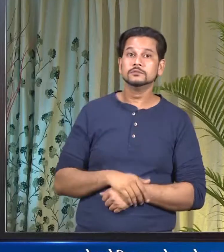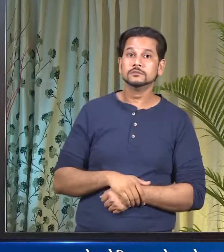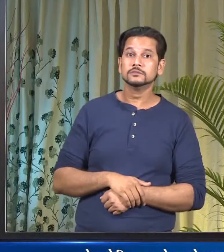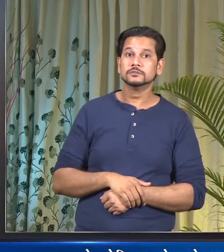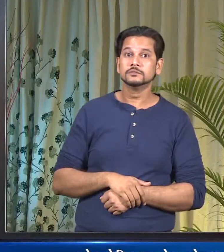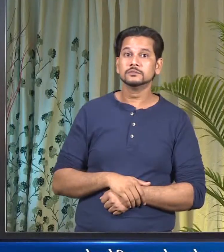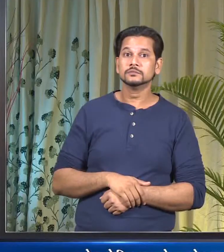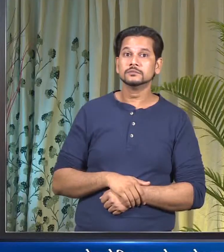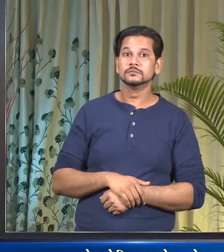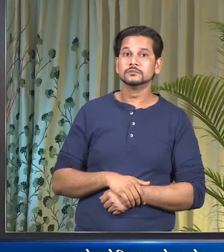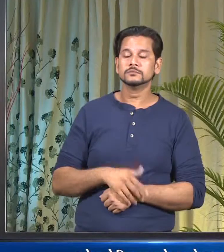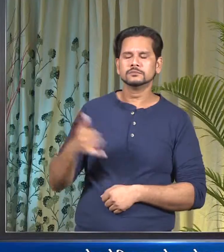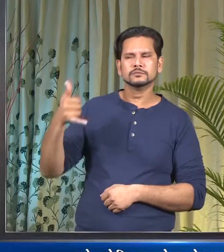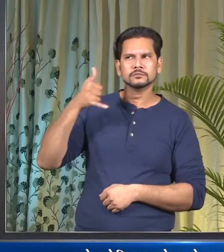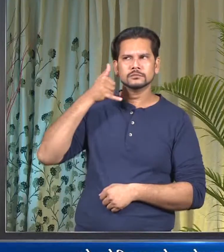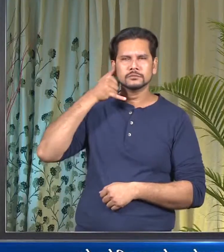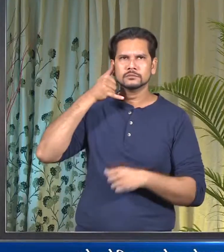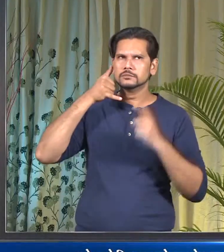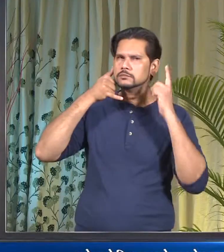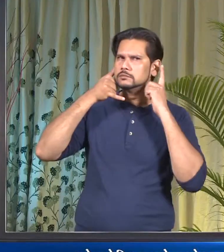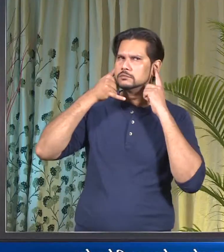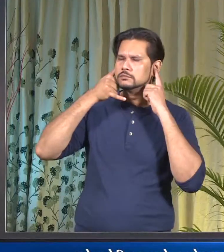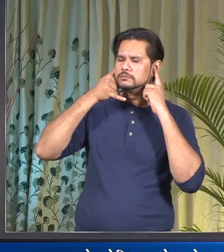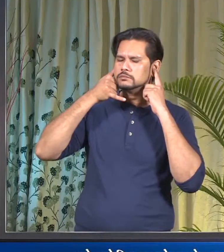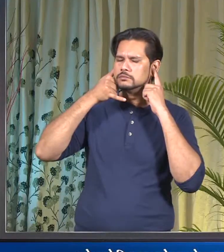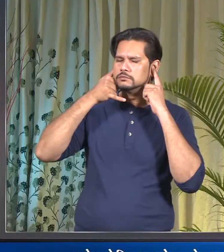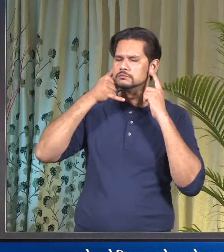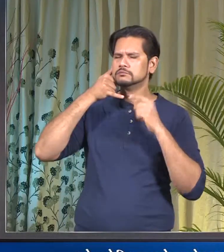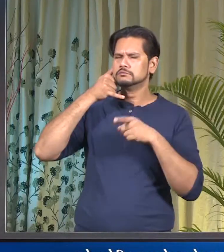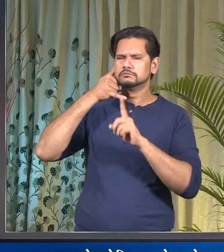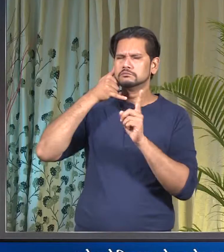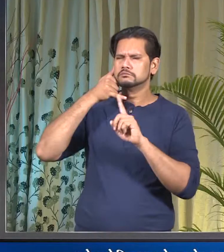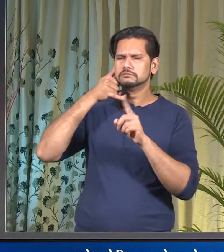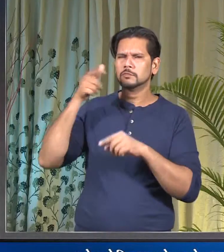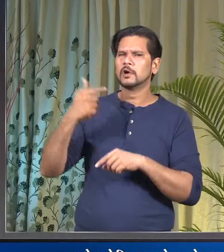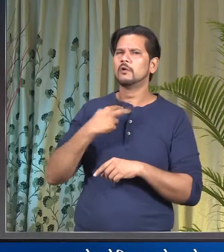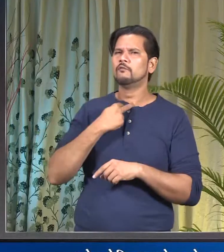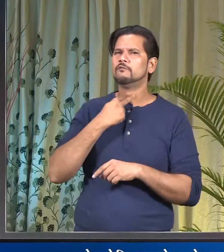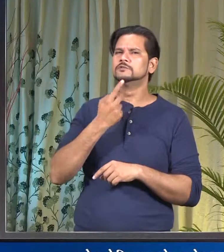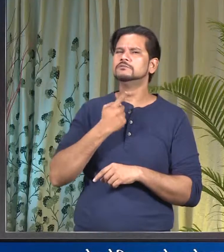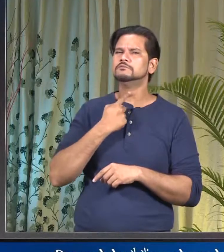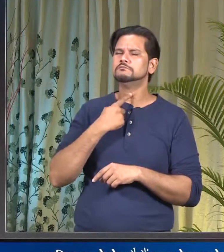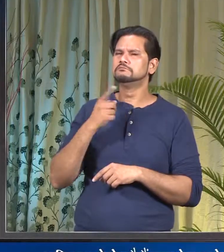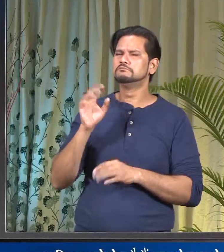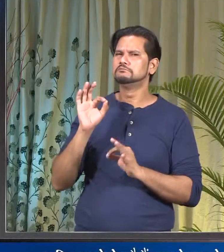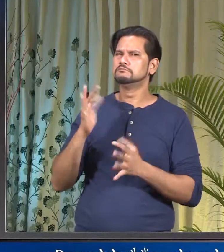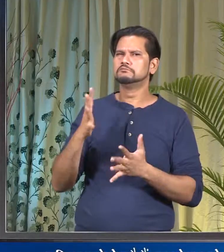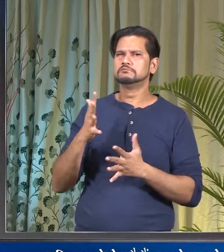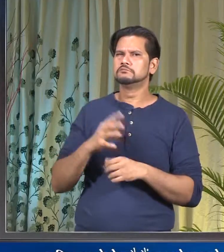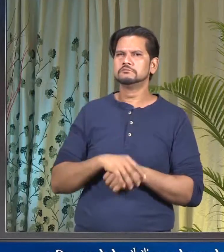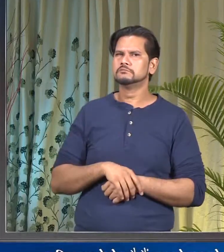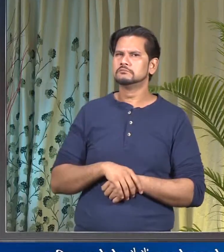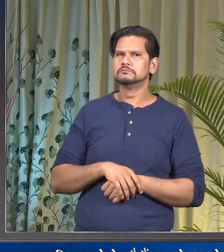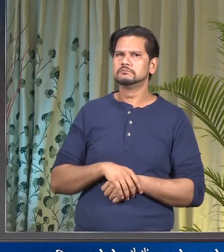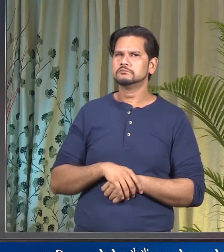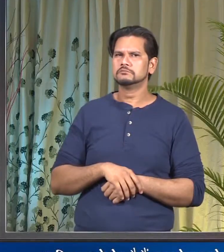उसको आवाज पता है तो क्या कहती है आवाज ठीक नहीं लग रहा है आखर उसको